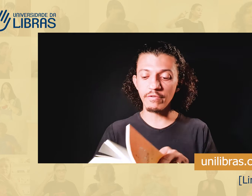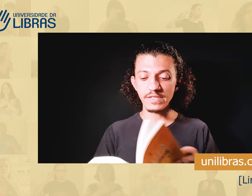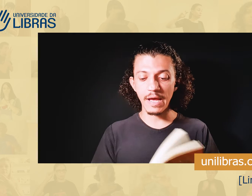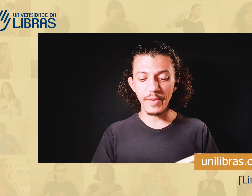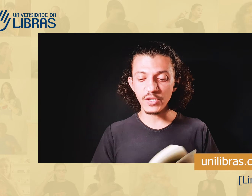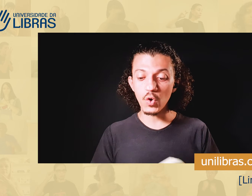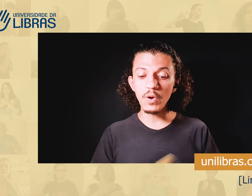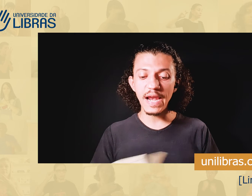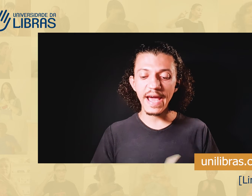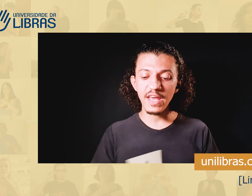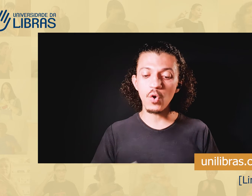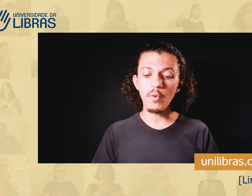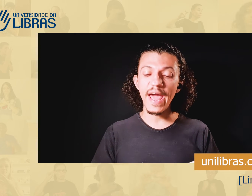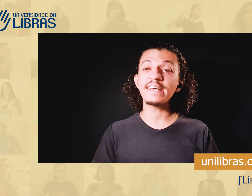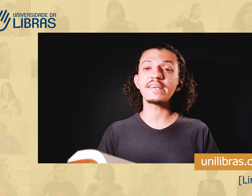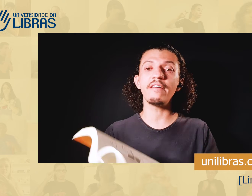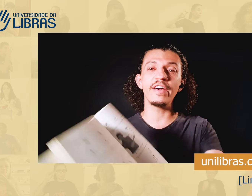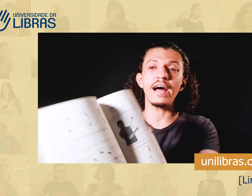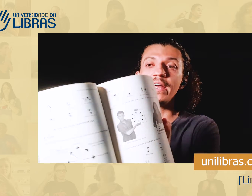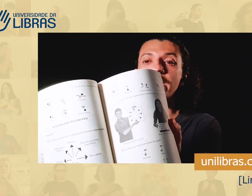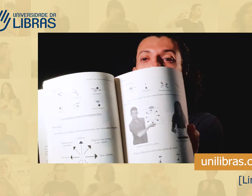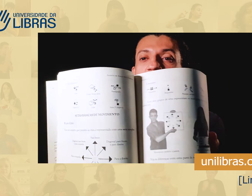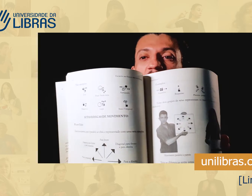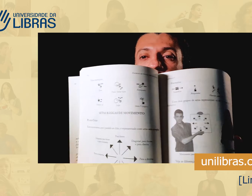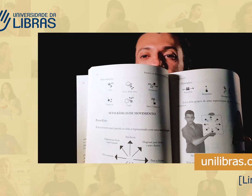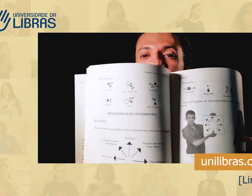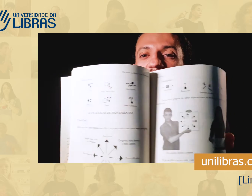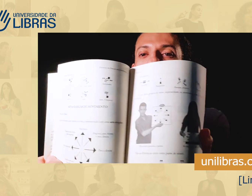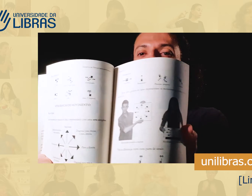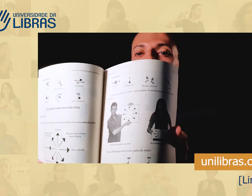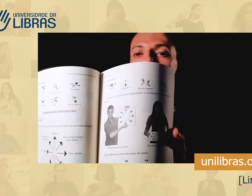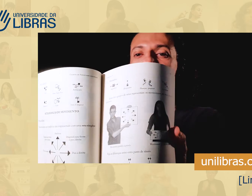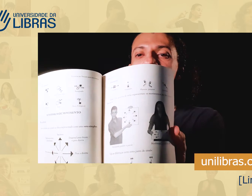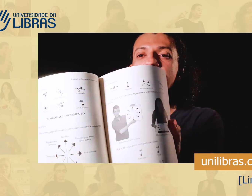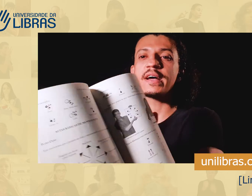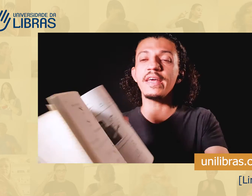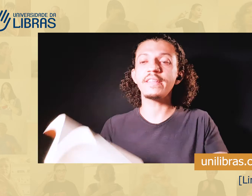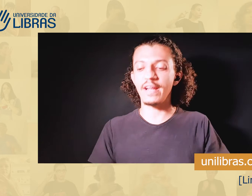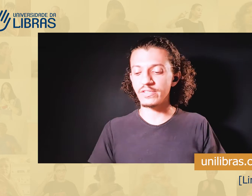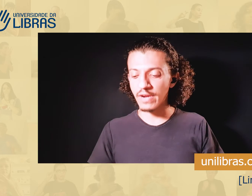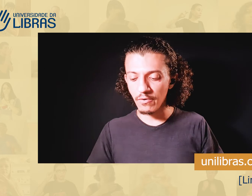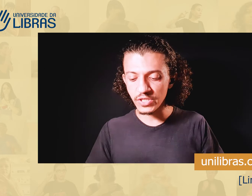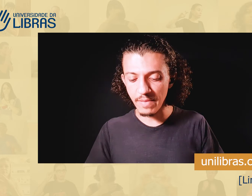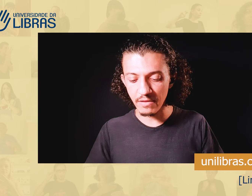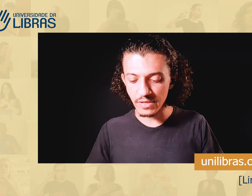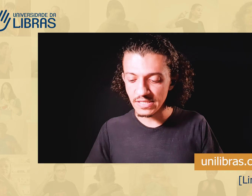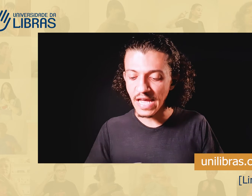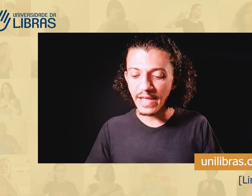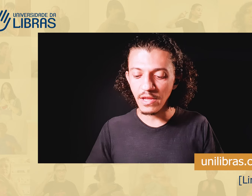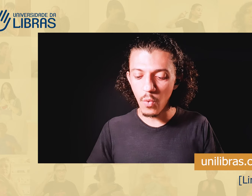você aprende como ler e como escrever a Libras através de um sistema de escrita internacional chamado